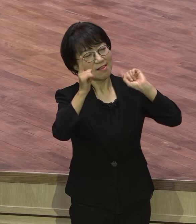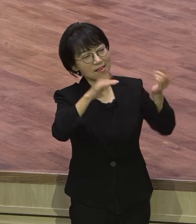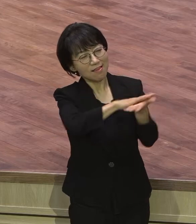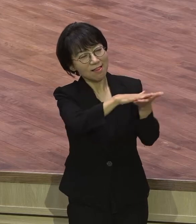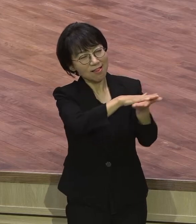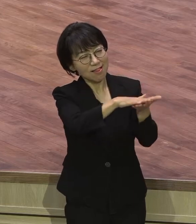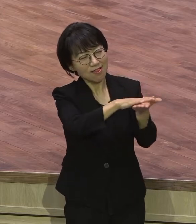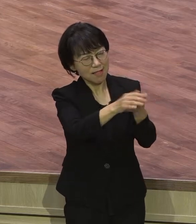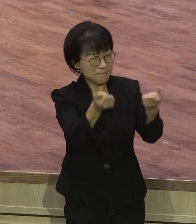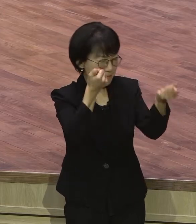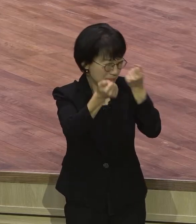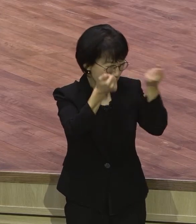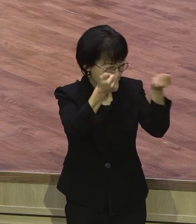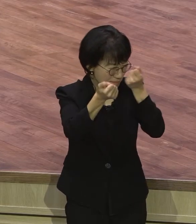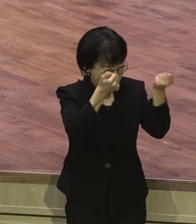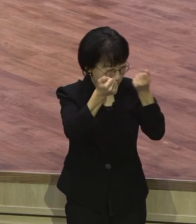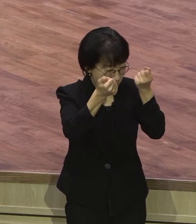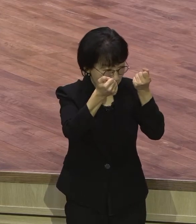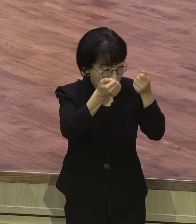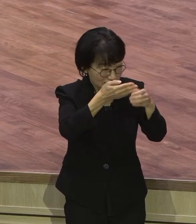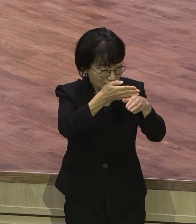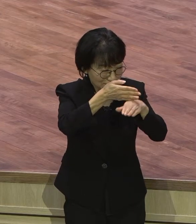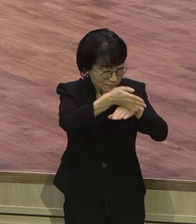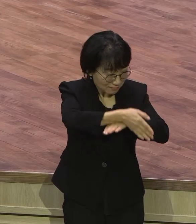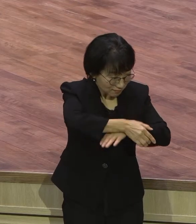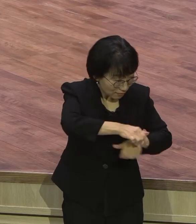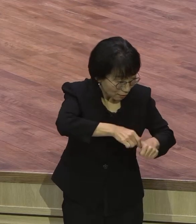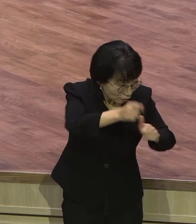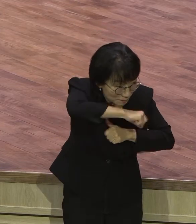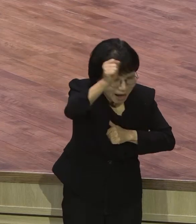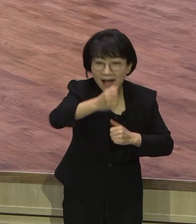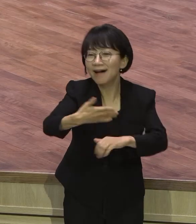믿어가 구원받다 이거 감사하잖아요.